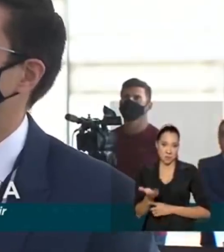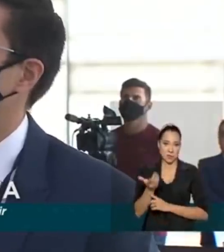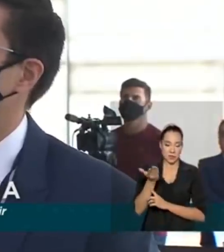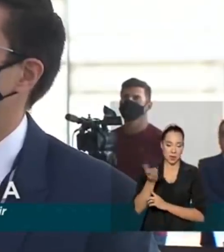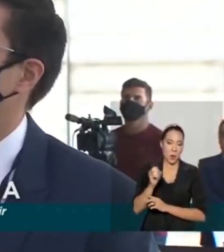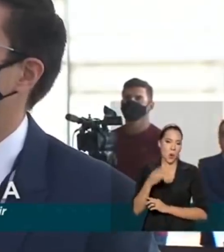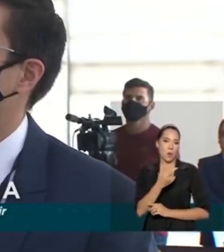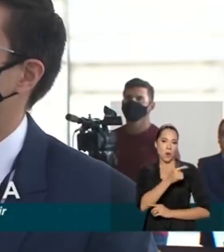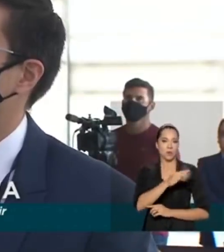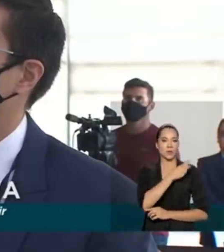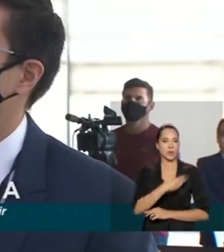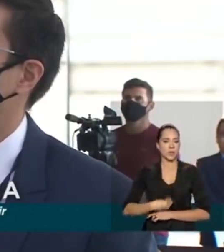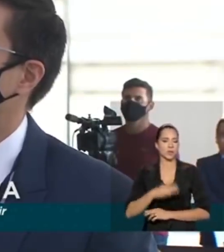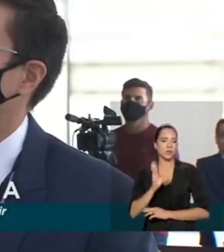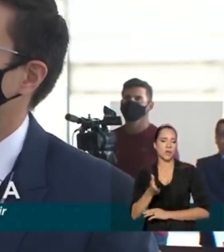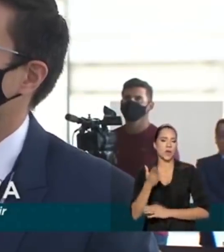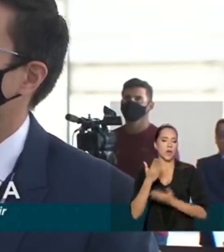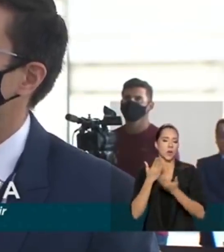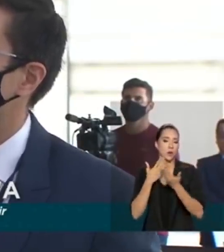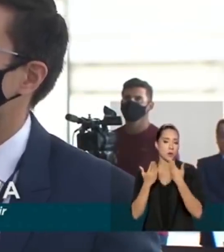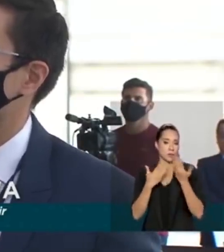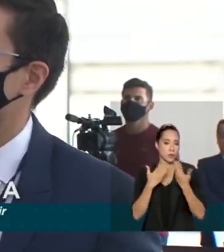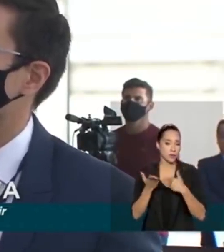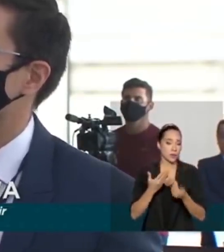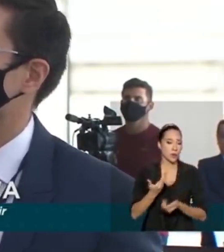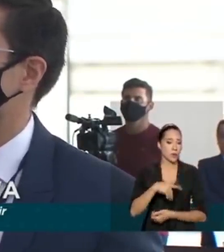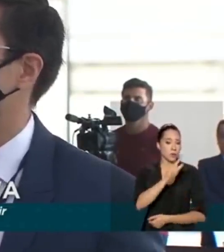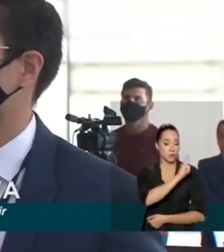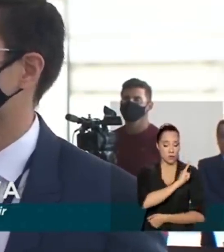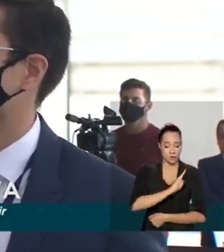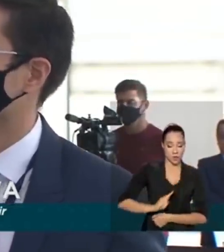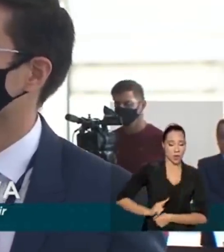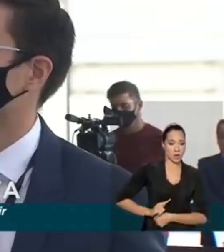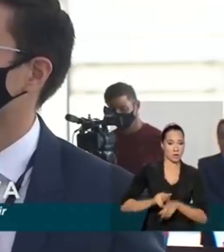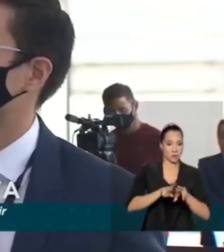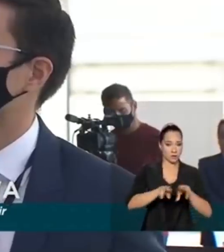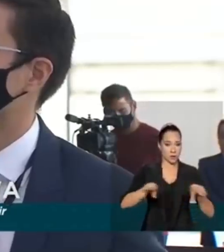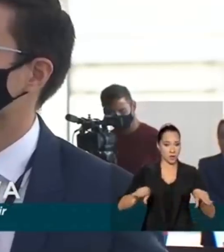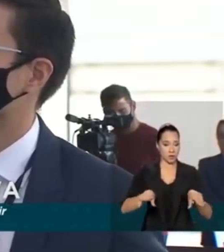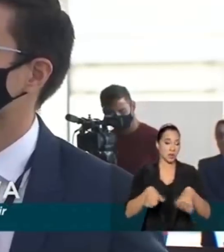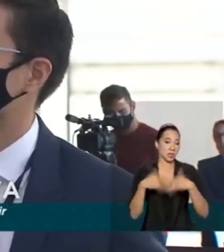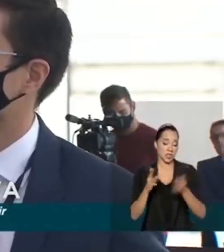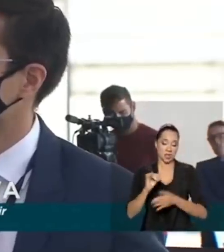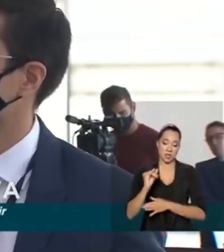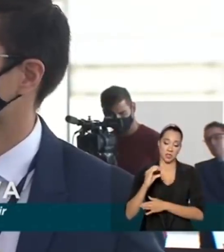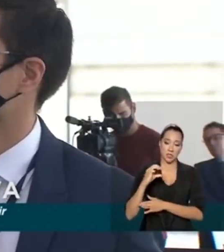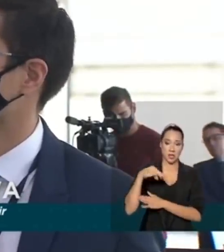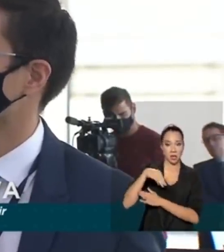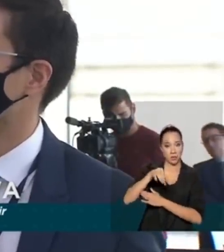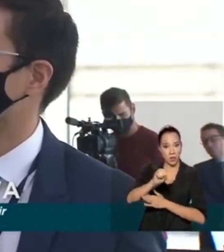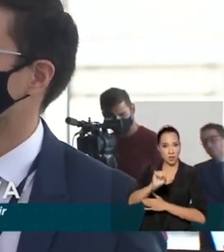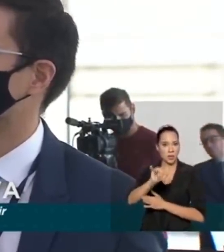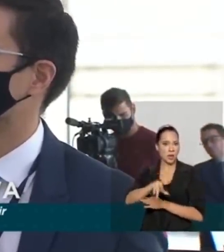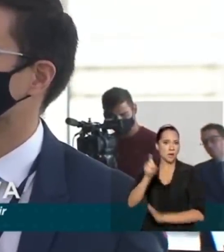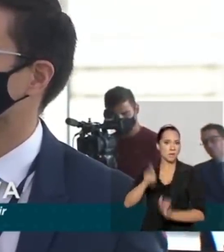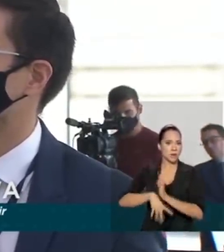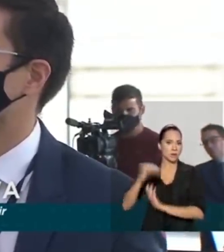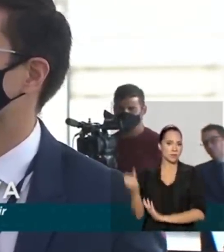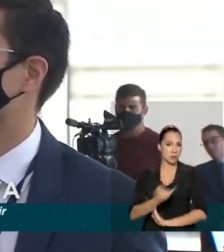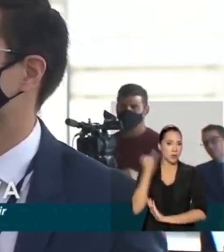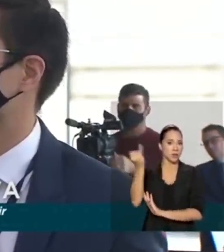algum ministro já conversaram com os governadores, já que o ICMS é um tributo muito importante para a